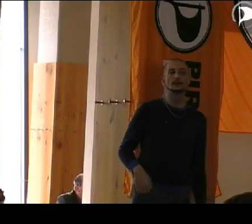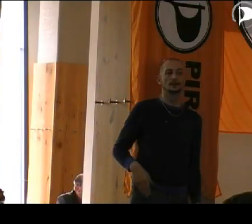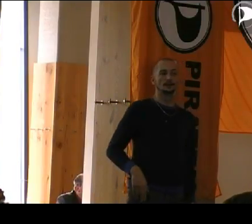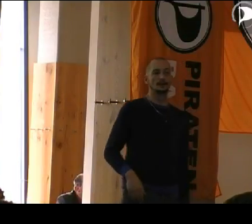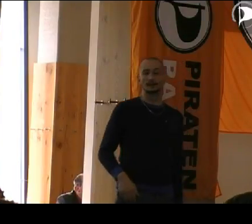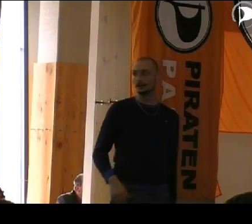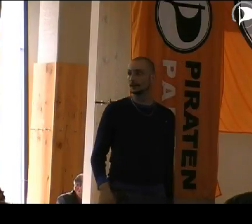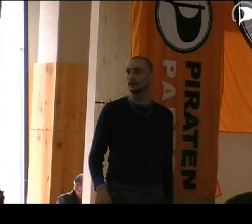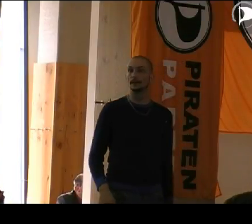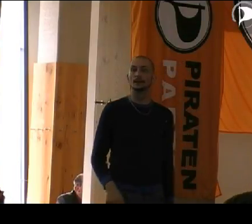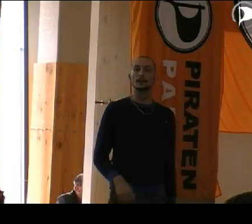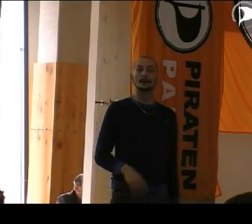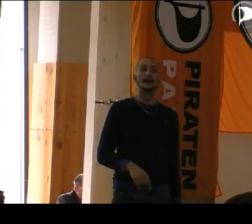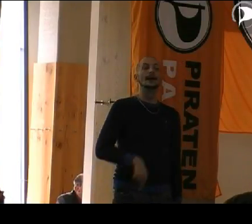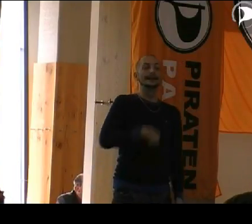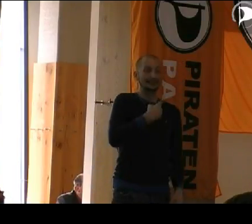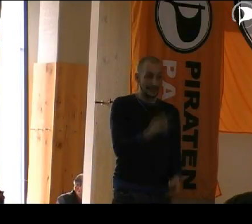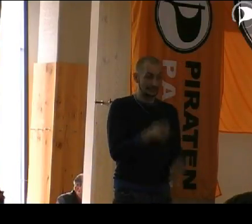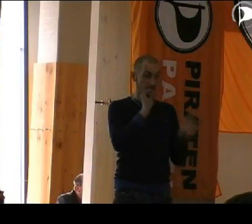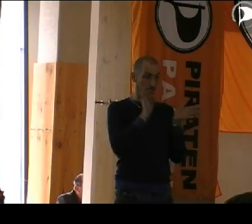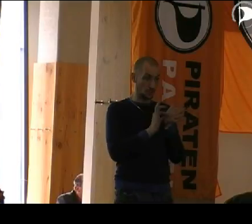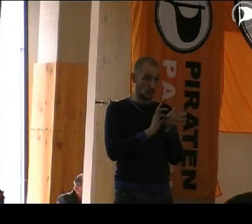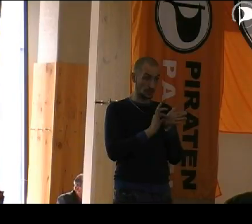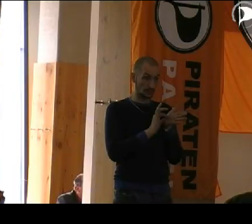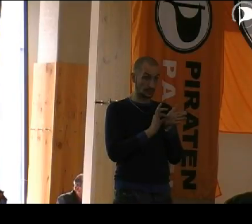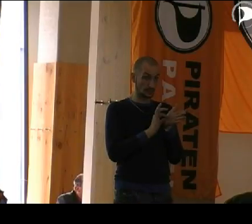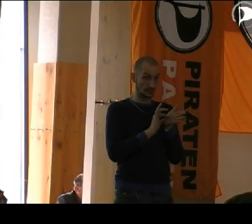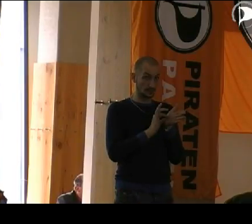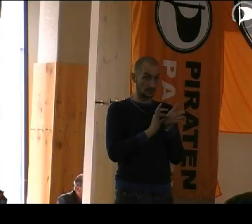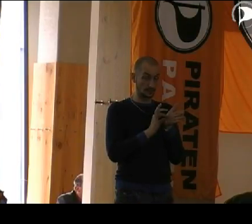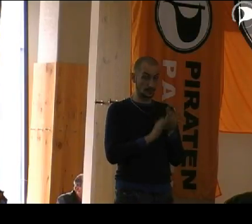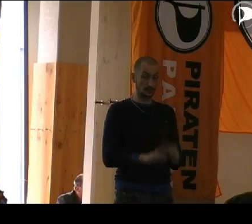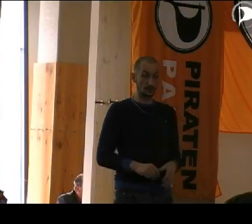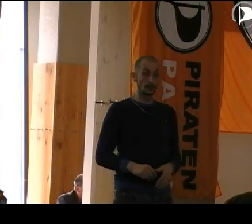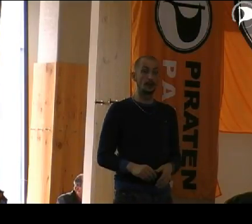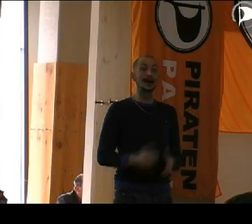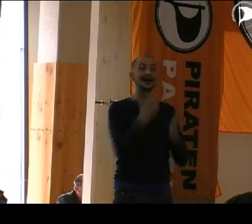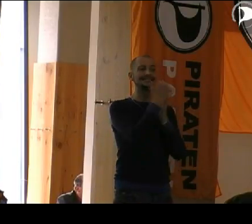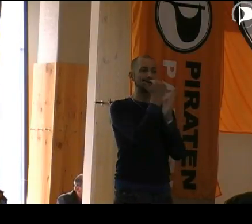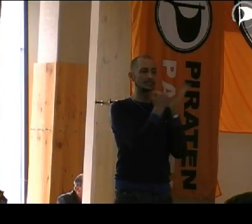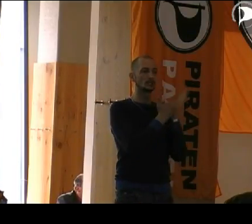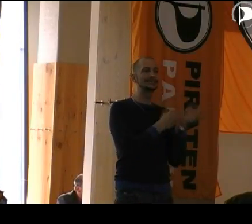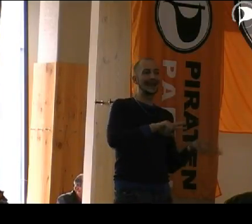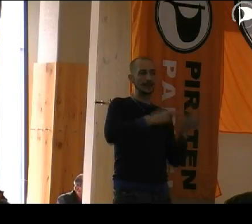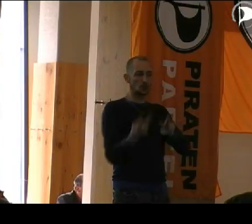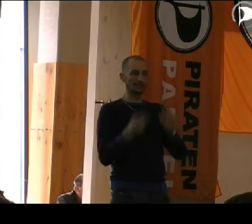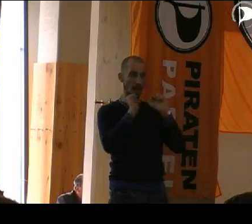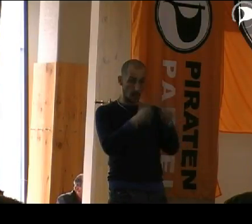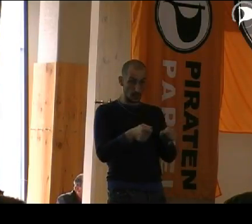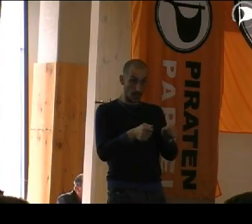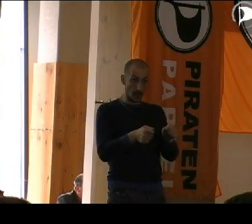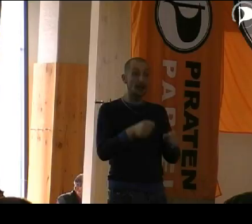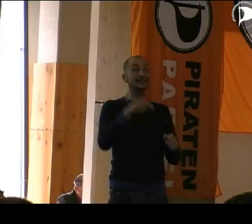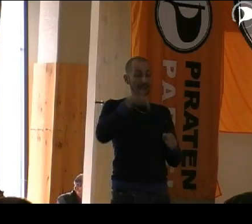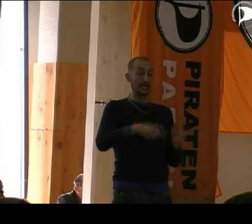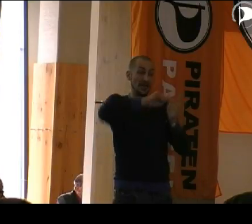hier kommen wir zur nächsten tagesordnungspunkt und zwar satzungsänderung anträge die die wahl